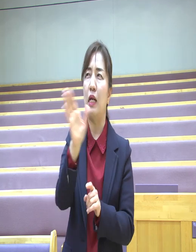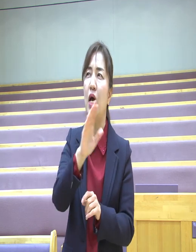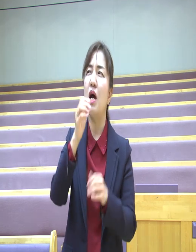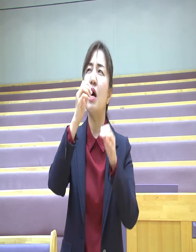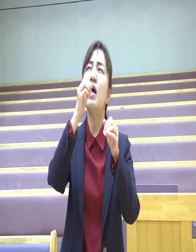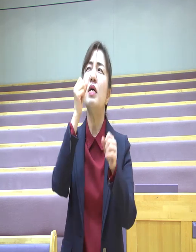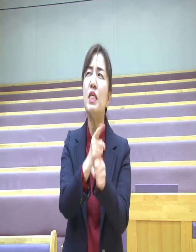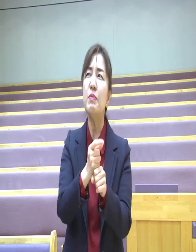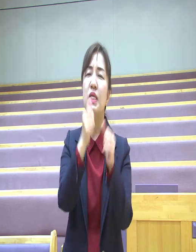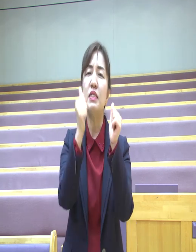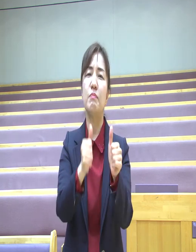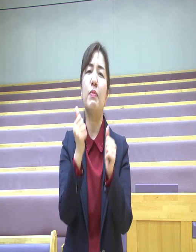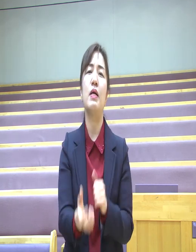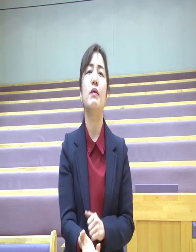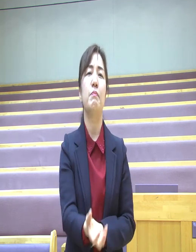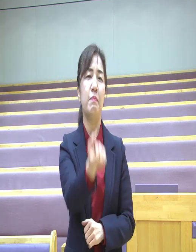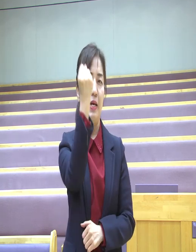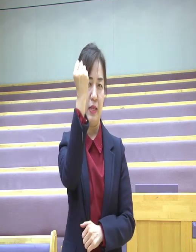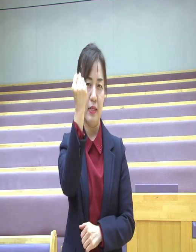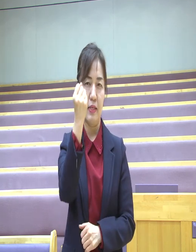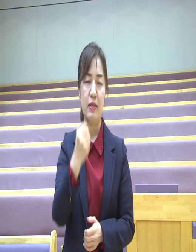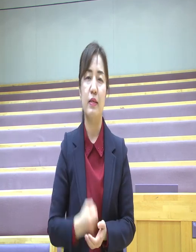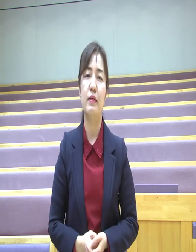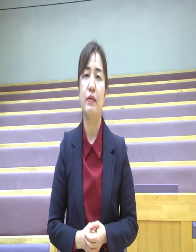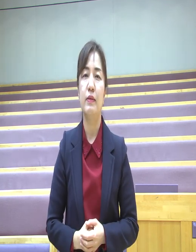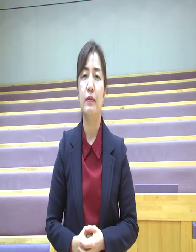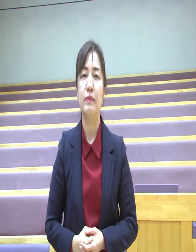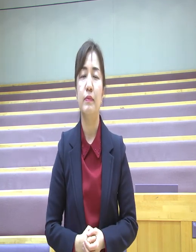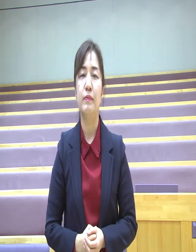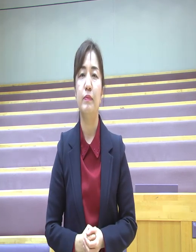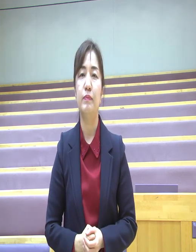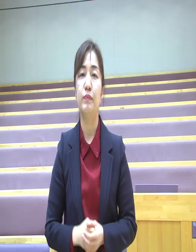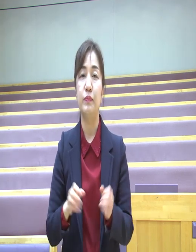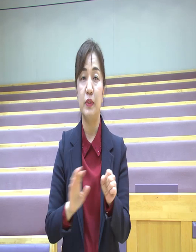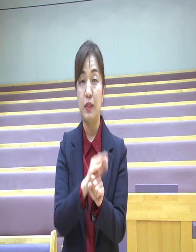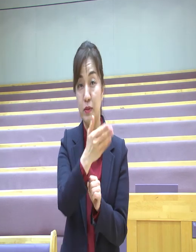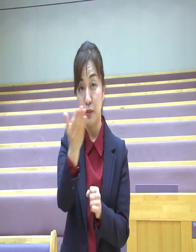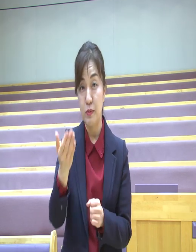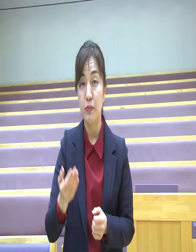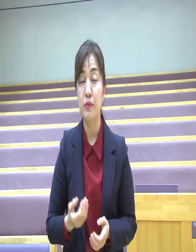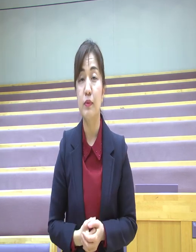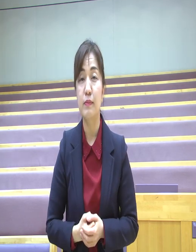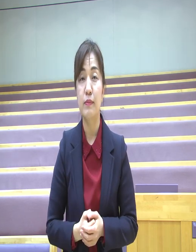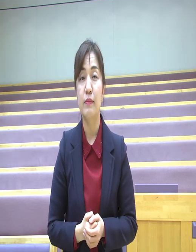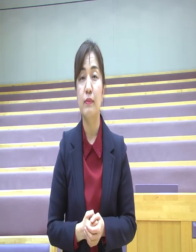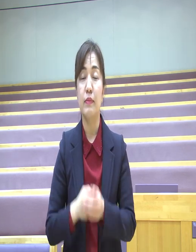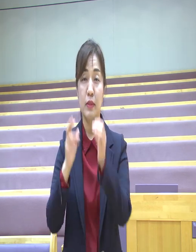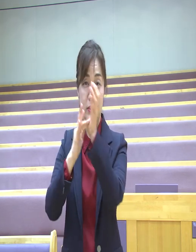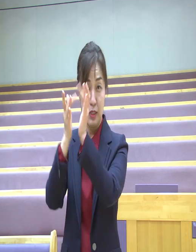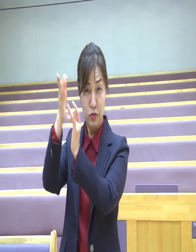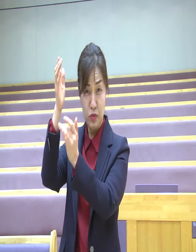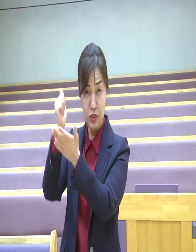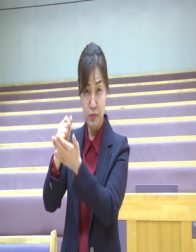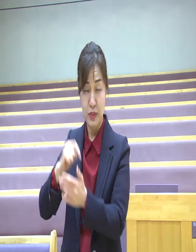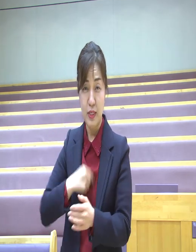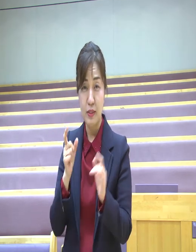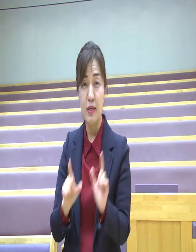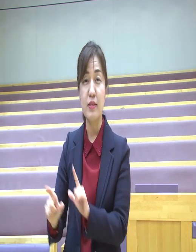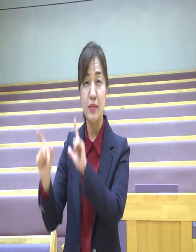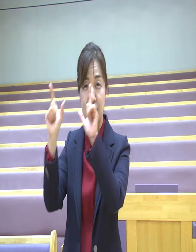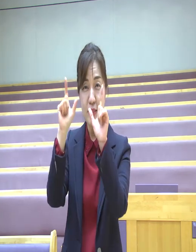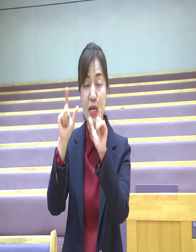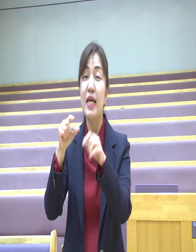아니함으로 벌써 심판을 받은 것이니라. 사랑하는 성도 여러분, 예수님은